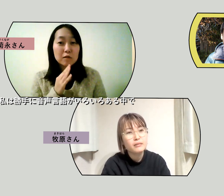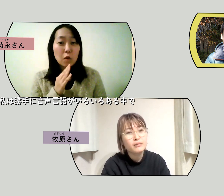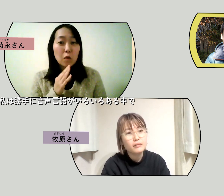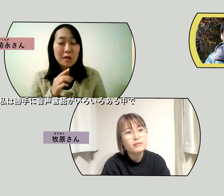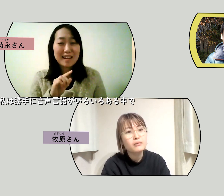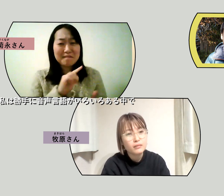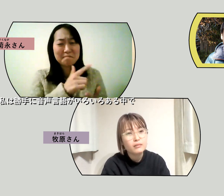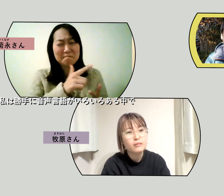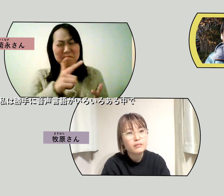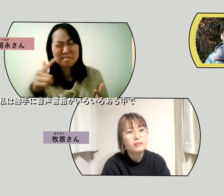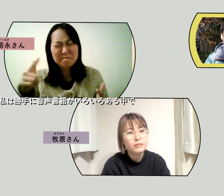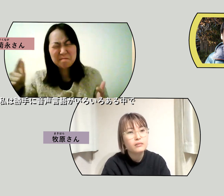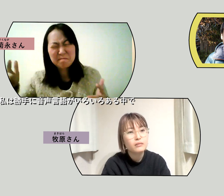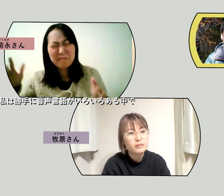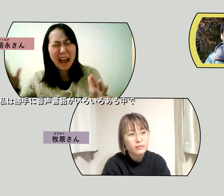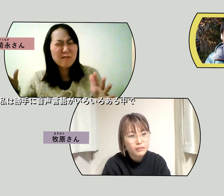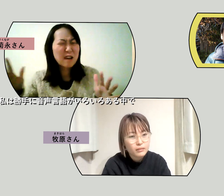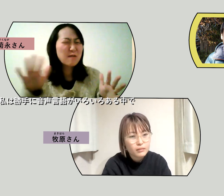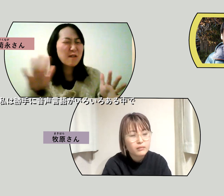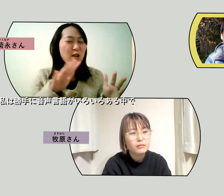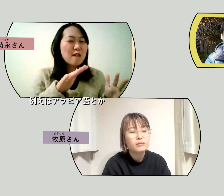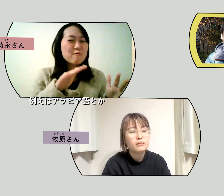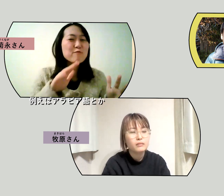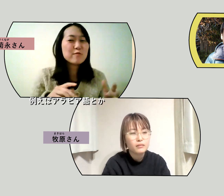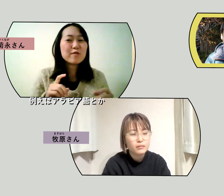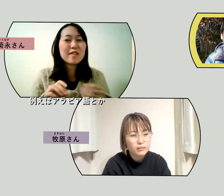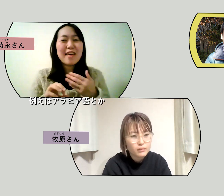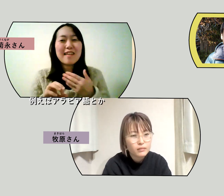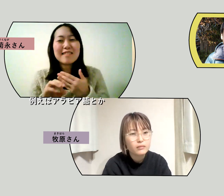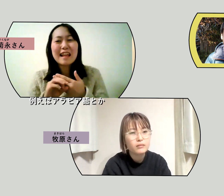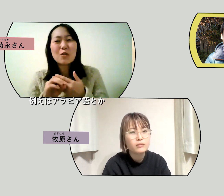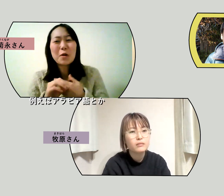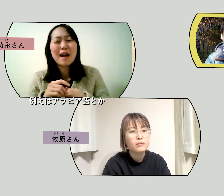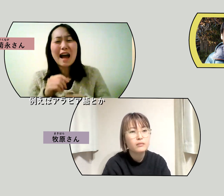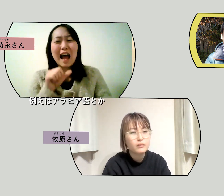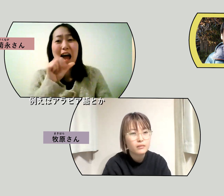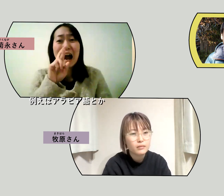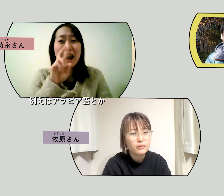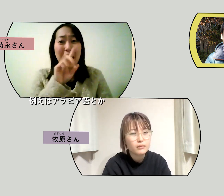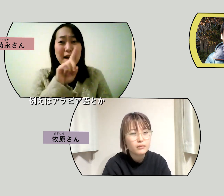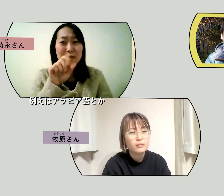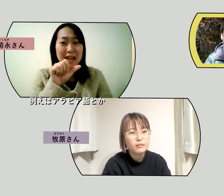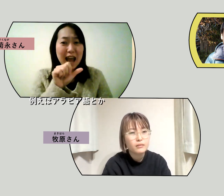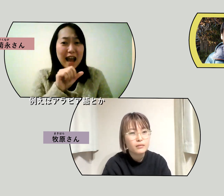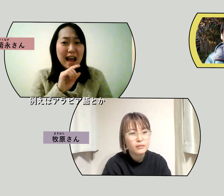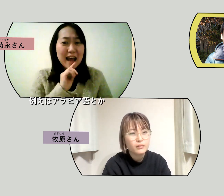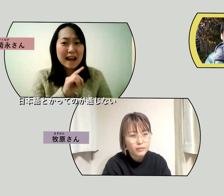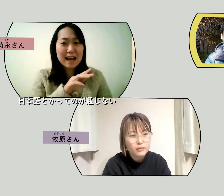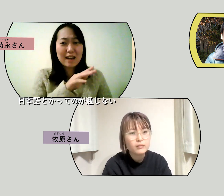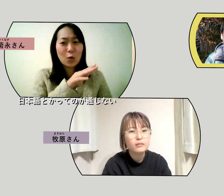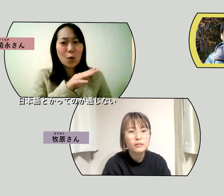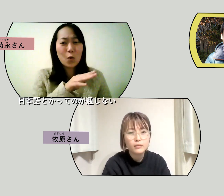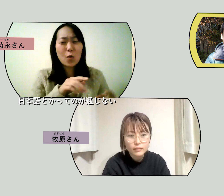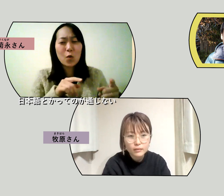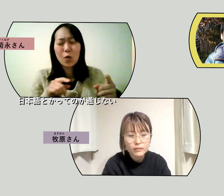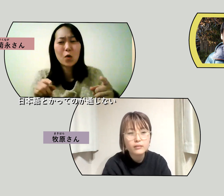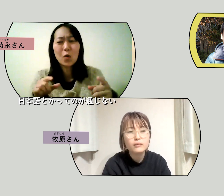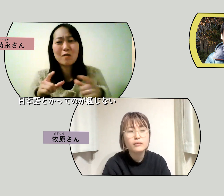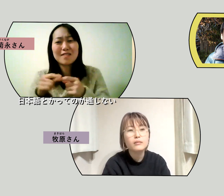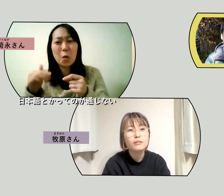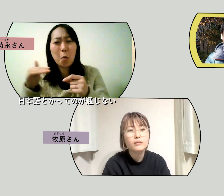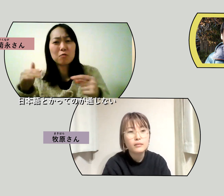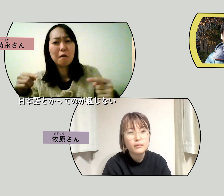あの音声言語が色々ある中で例えばアラビア語